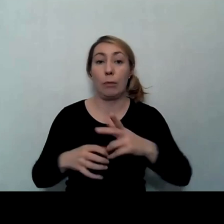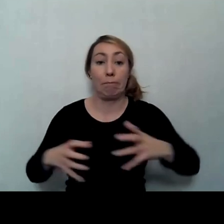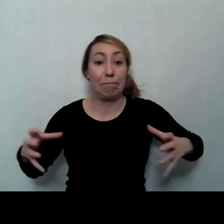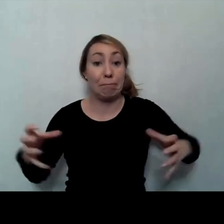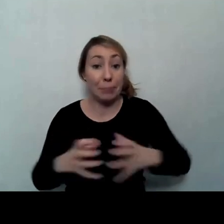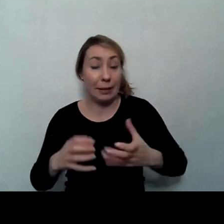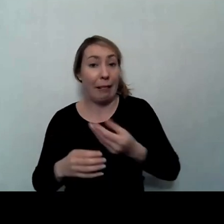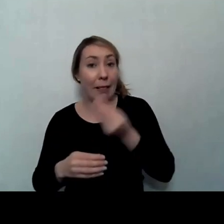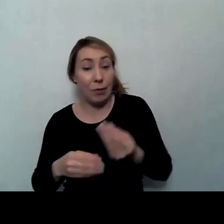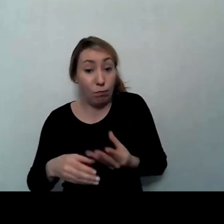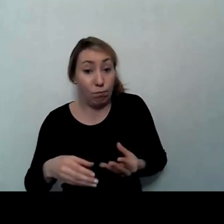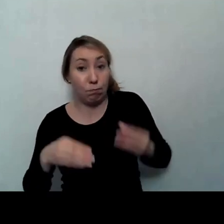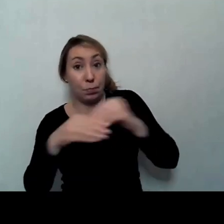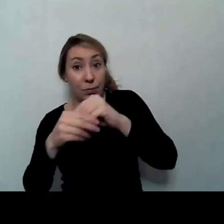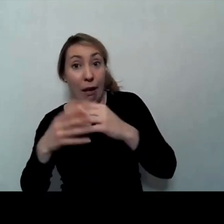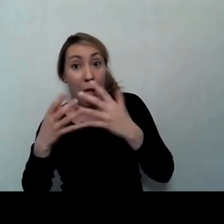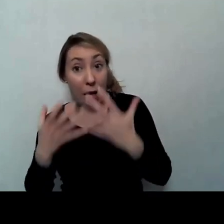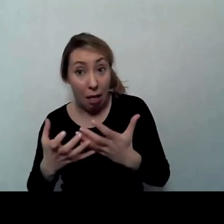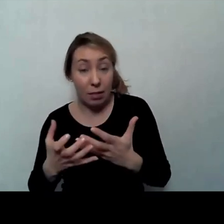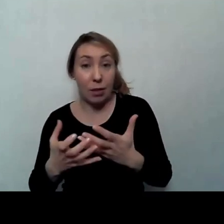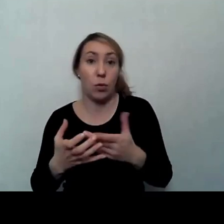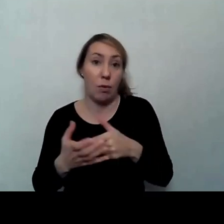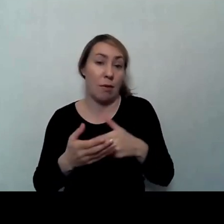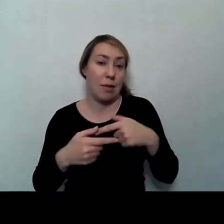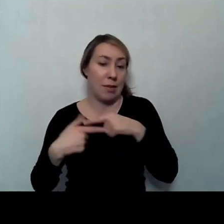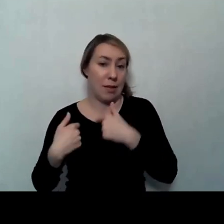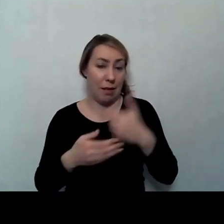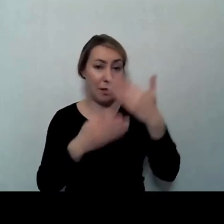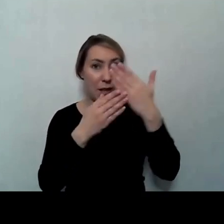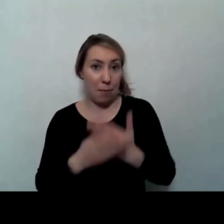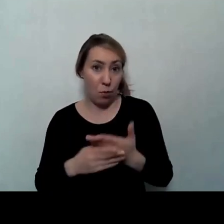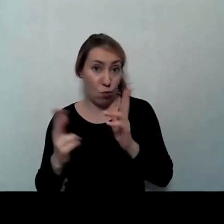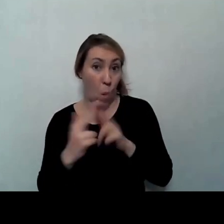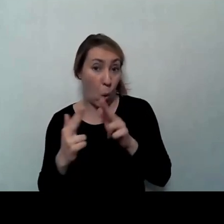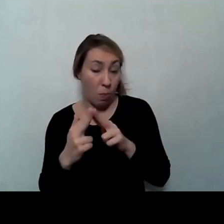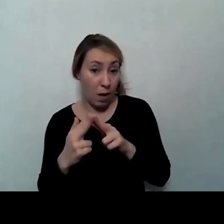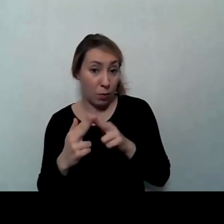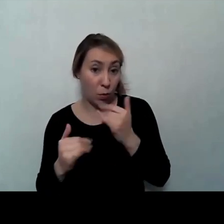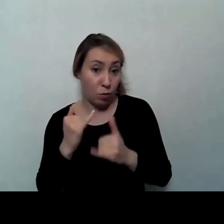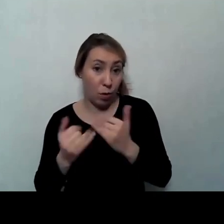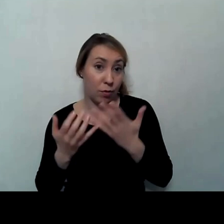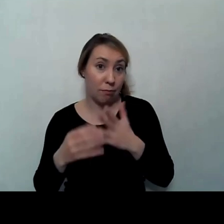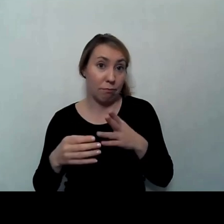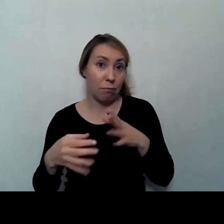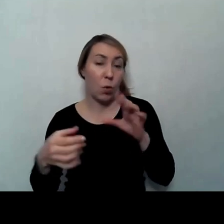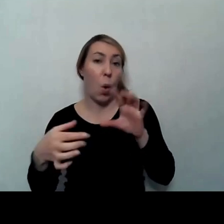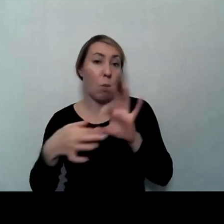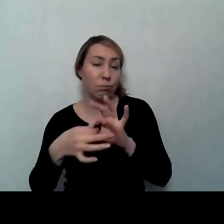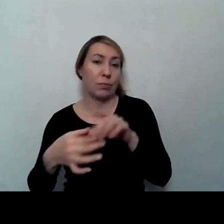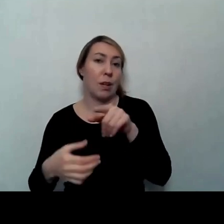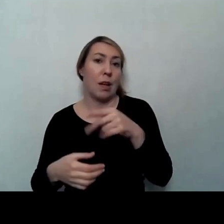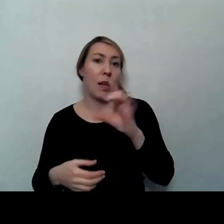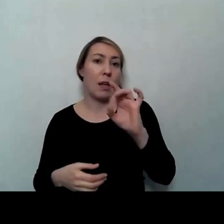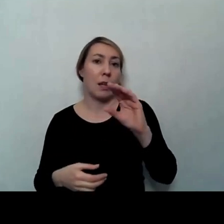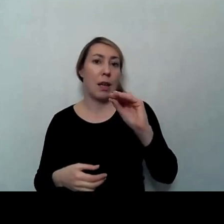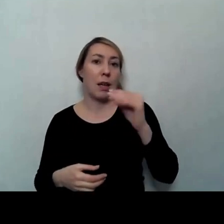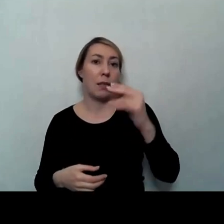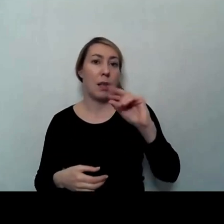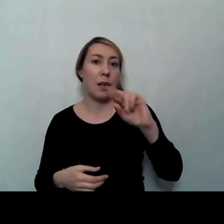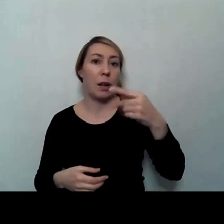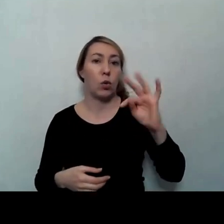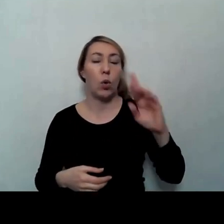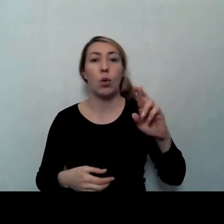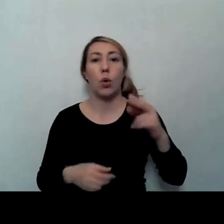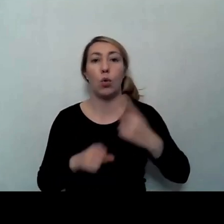szyki i jakoś się włączyć, to serdecznie zapraszamy do kontaktu z generatorem dostępności. Już niedługo będziemy